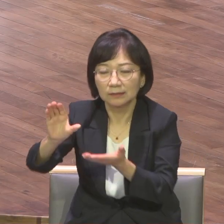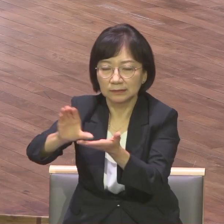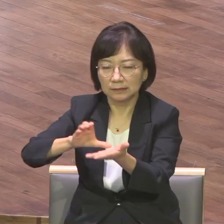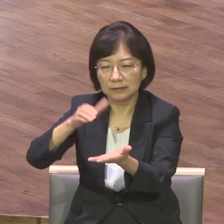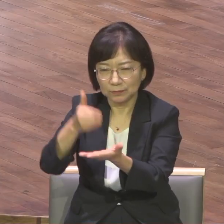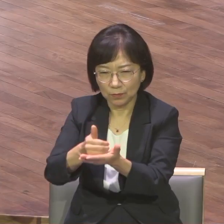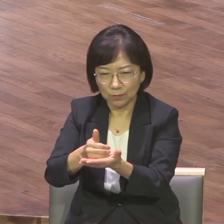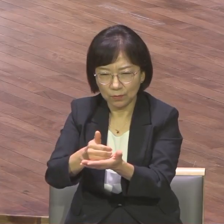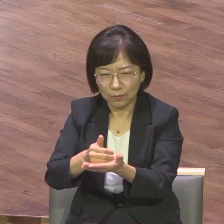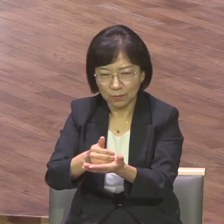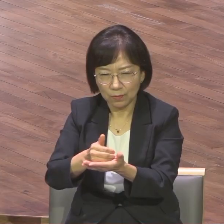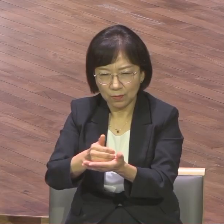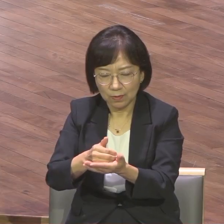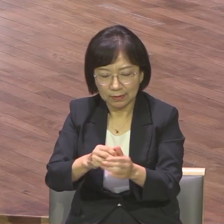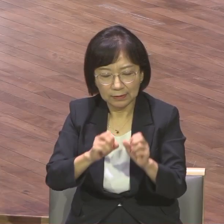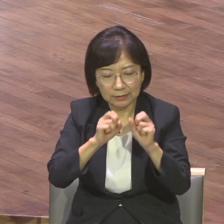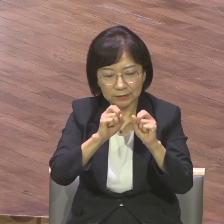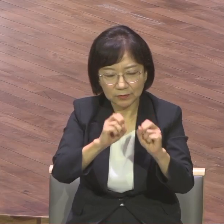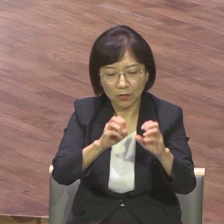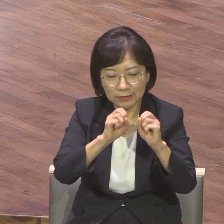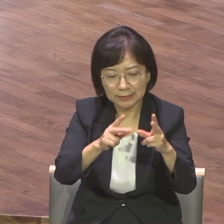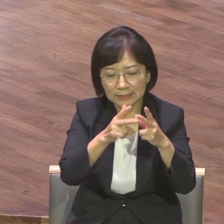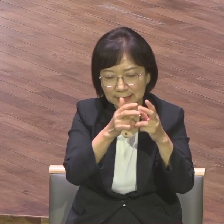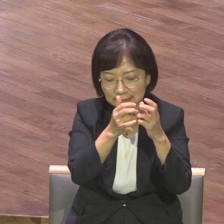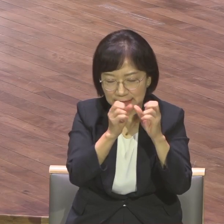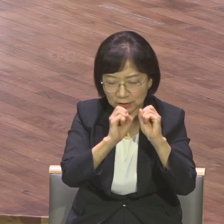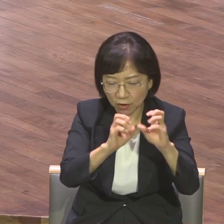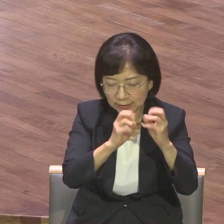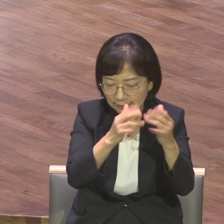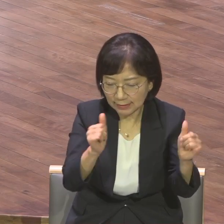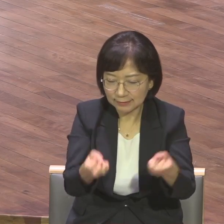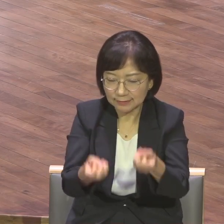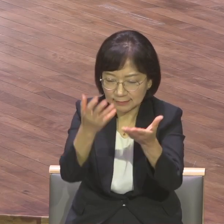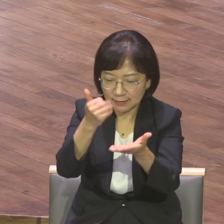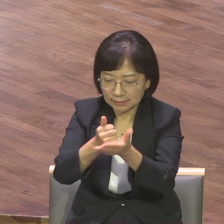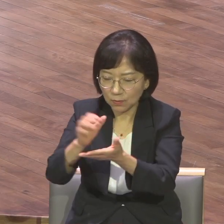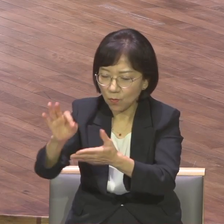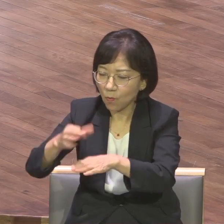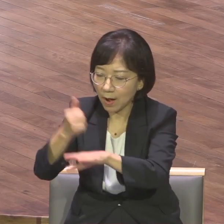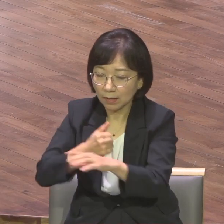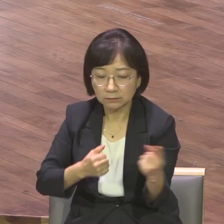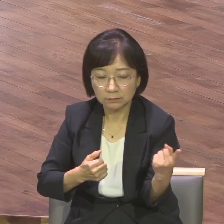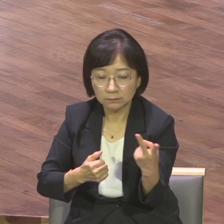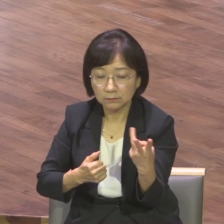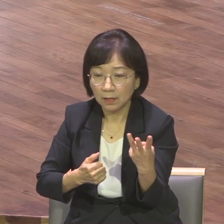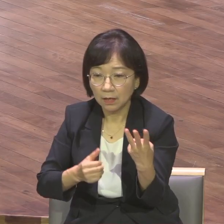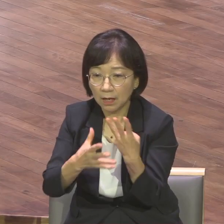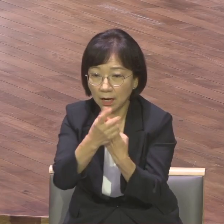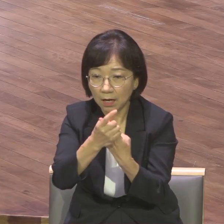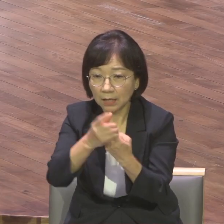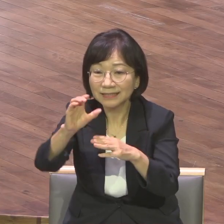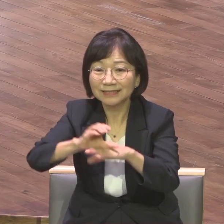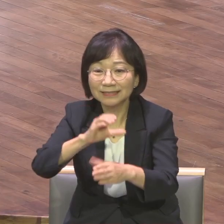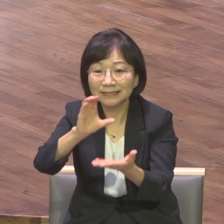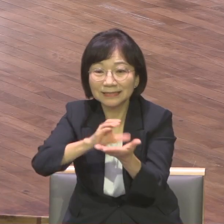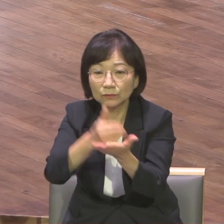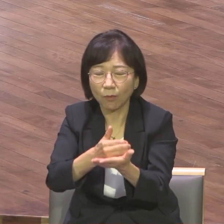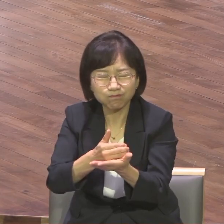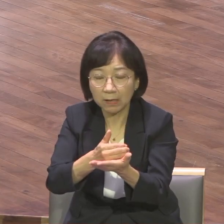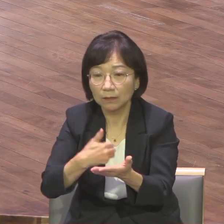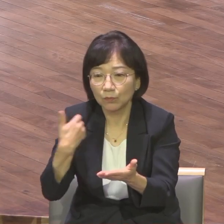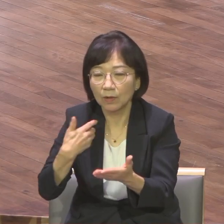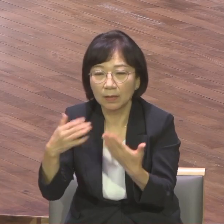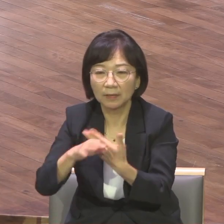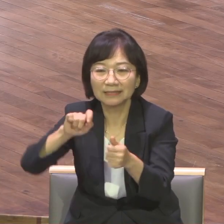선지자 제상 왕이신 이 삼중직한 그리스도가 모든 일을 해결했다는 사실을 모르면 재앙이 임한다니까. 그래서 바울이 고백한 네 고백